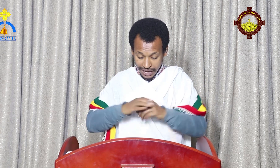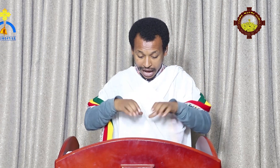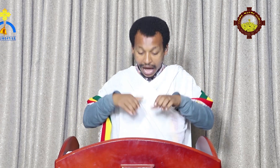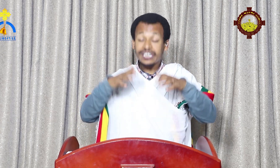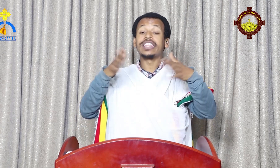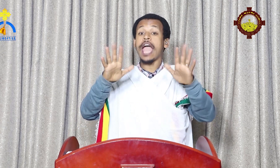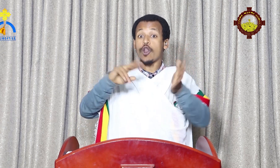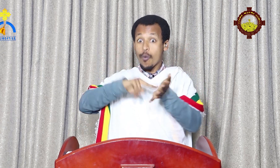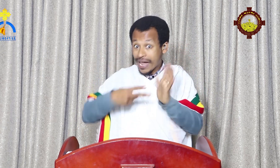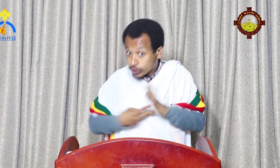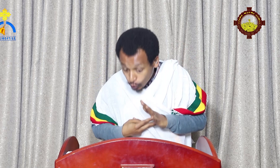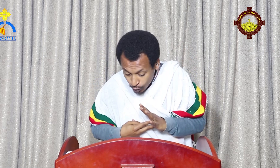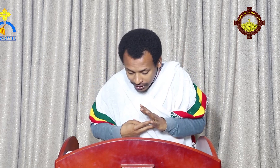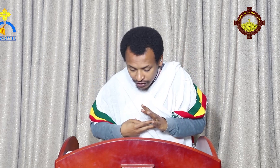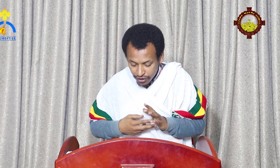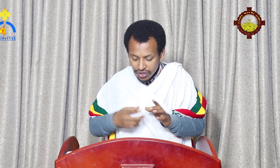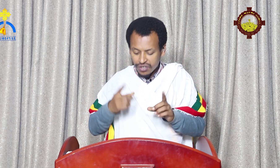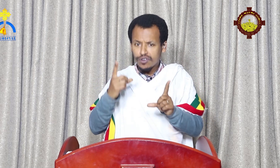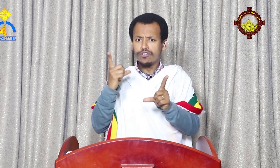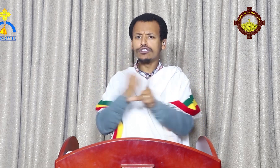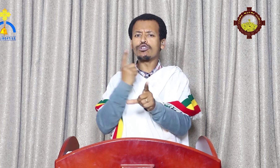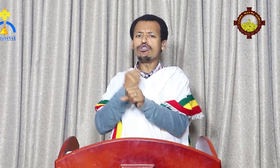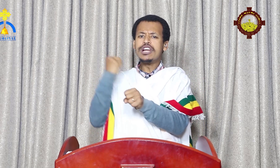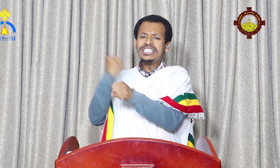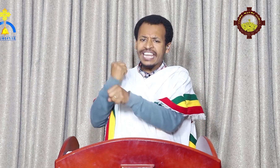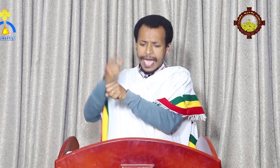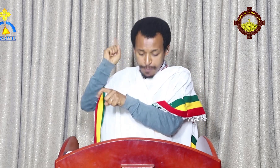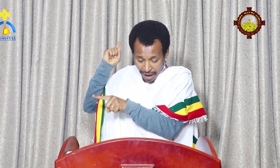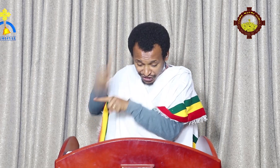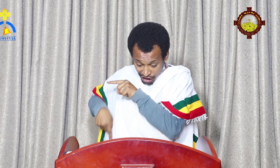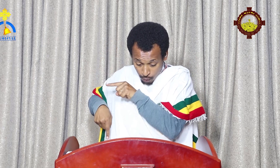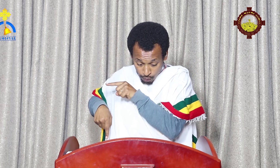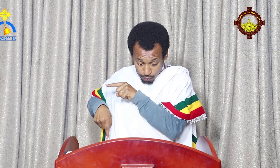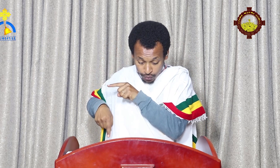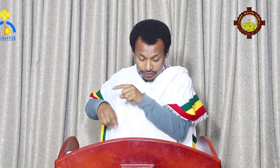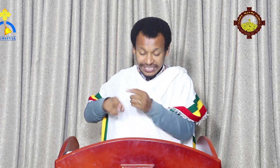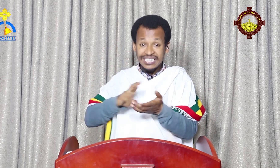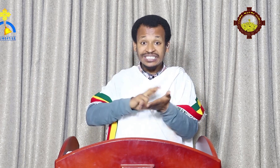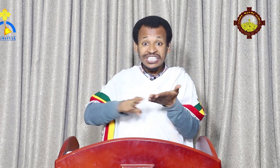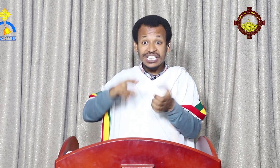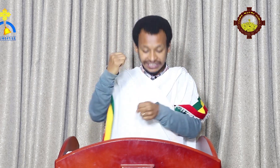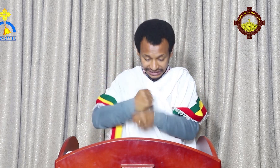አምላክ አድርጌያለሁ ማለቱ ፍጥሩ ሊሰራ የማይችለው ስድቅ